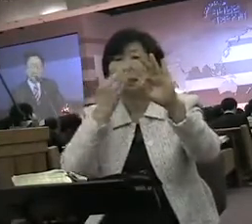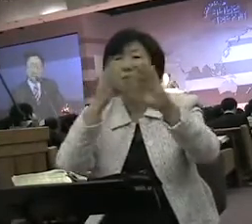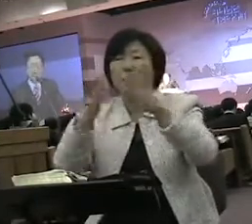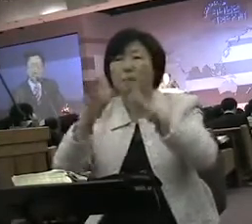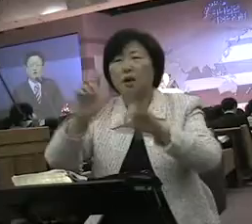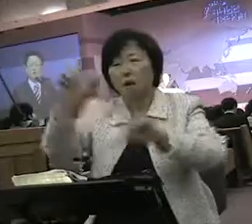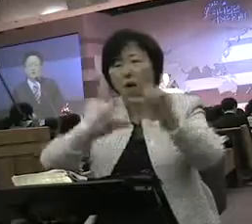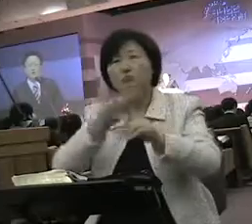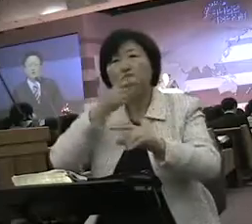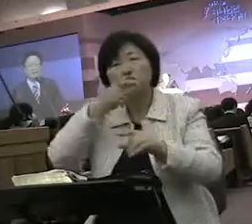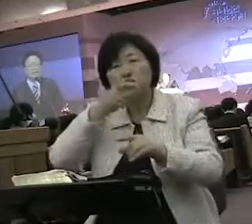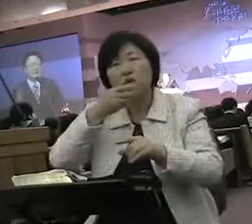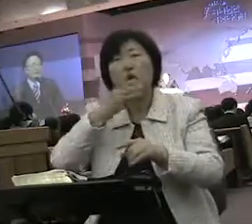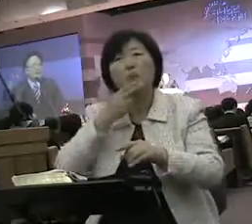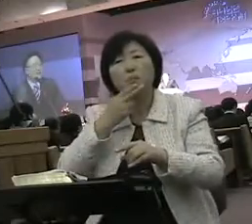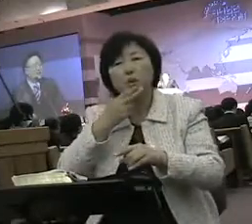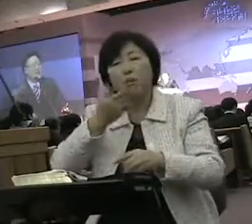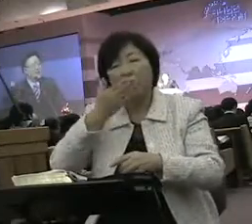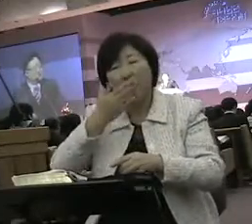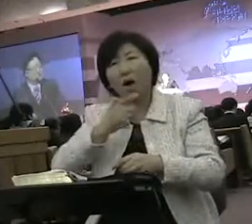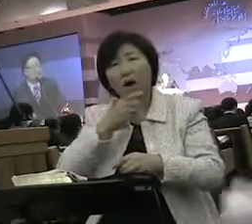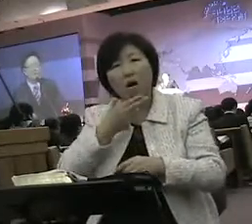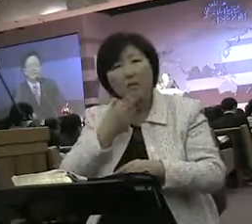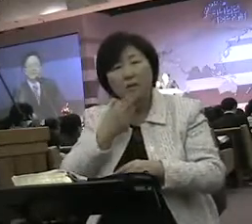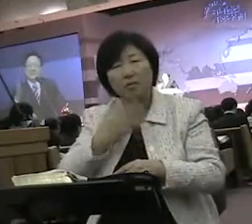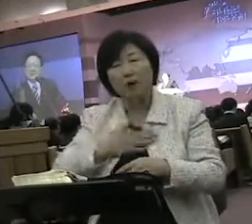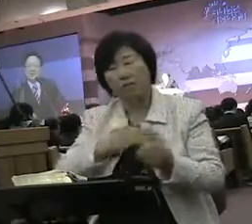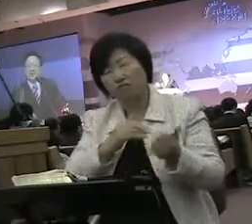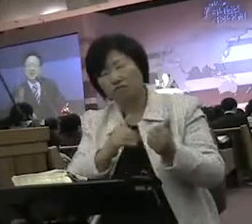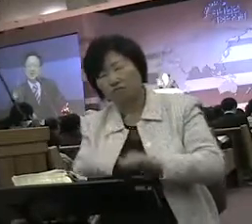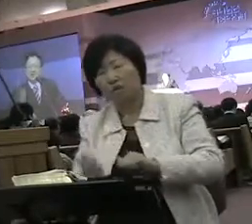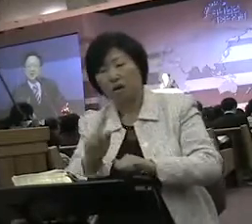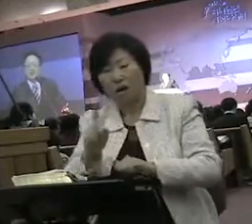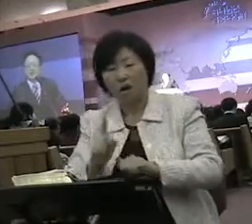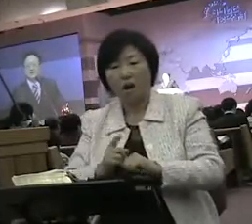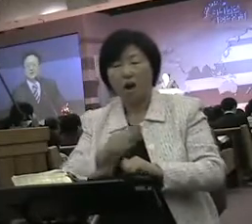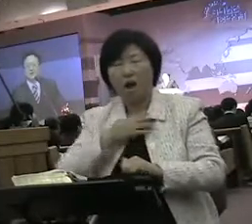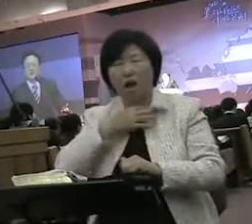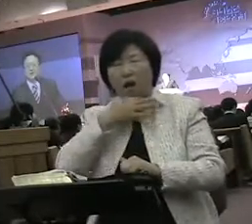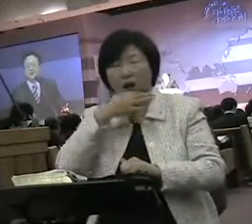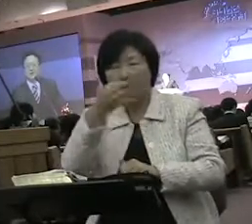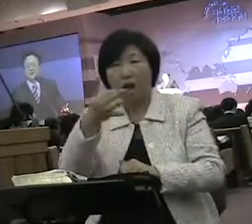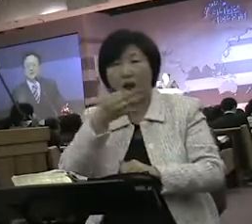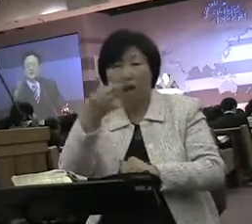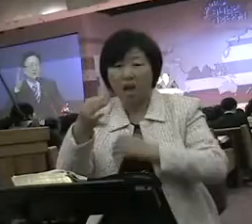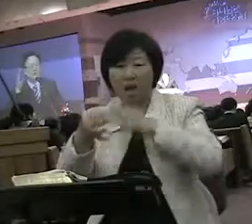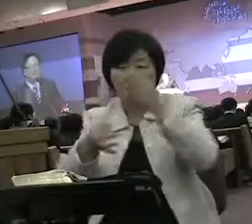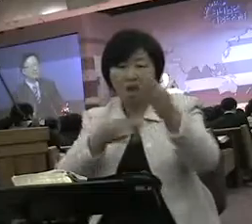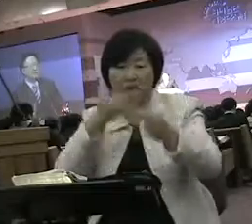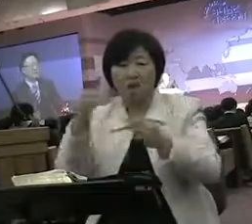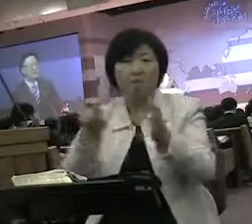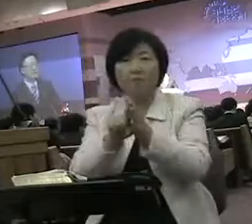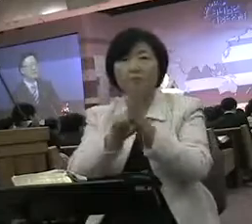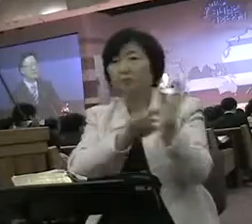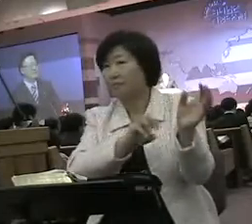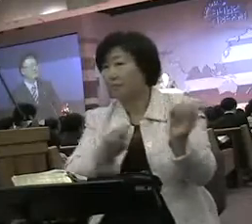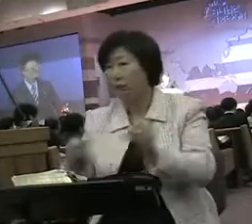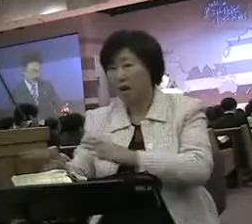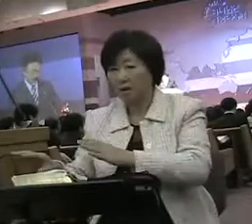물이 없어요. 먹을 것이 없어요. 그래서 나는 죽어요. 그래서 아우성을 쳤습니다. 믿음을